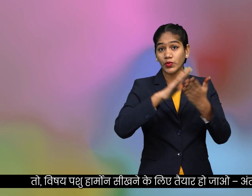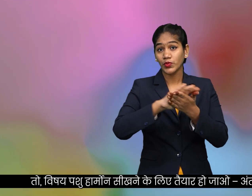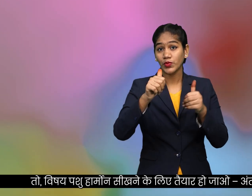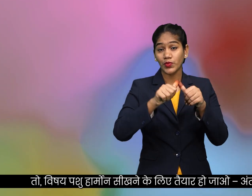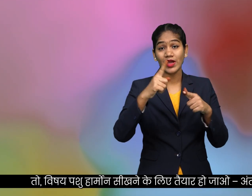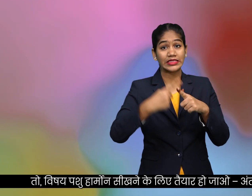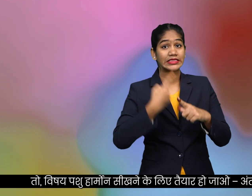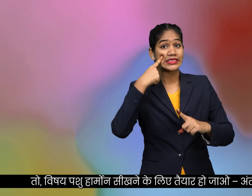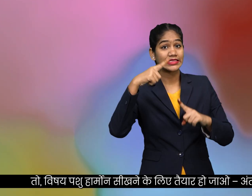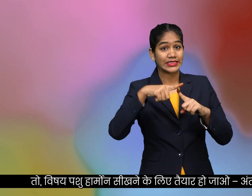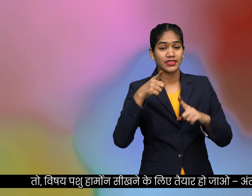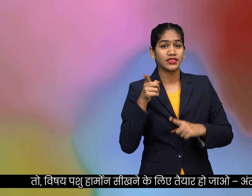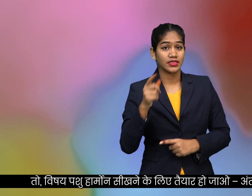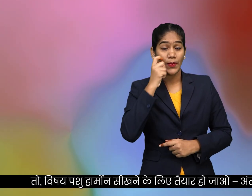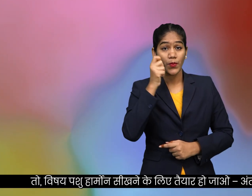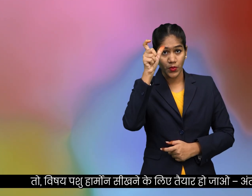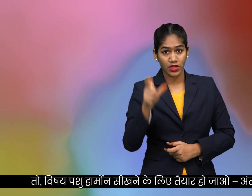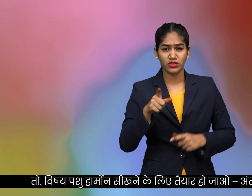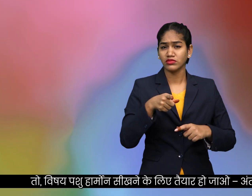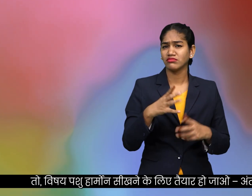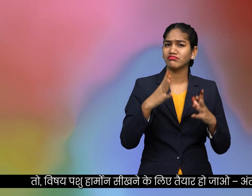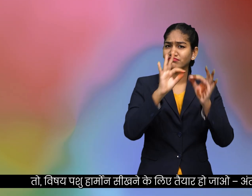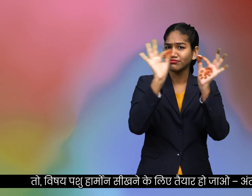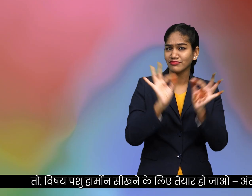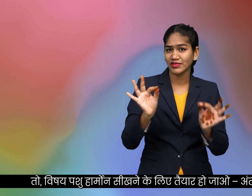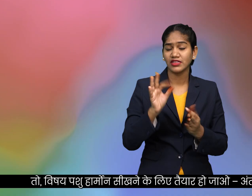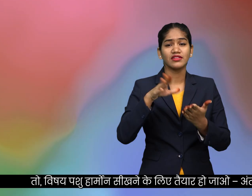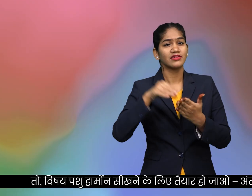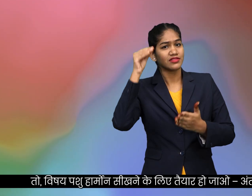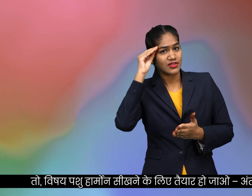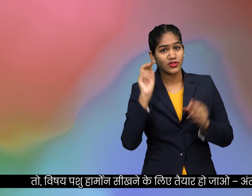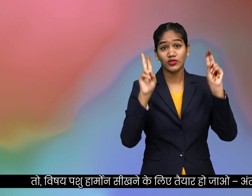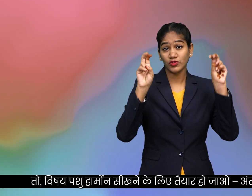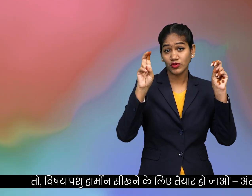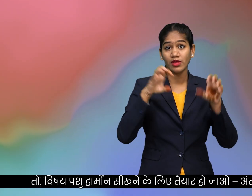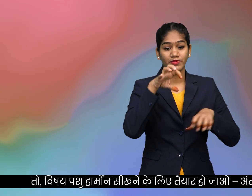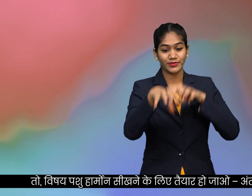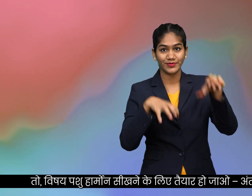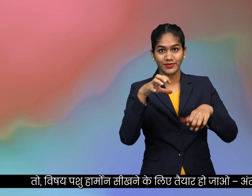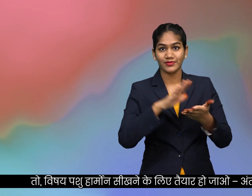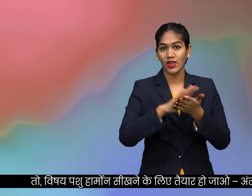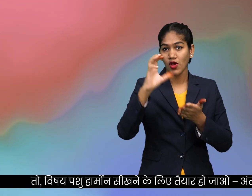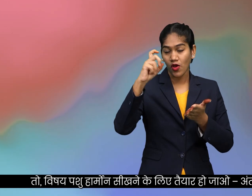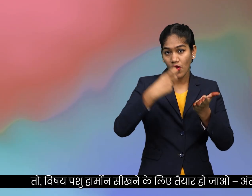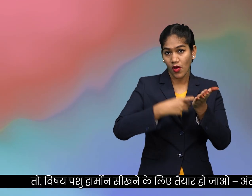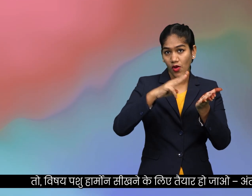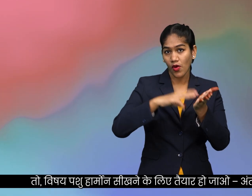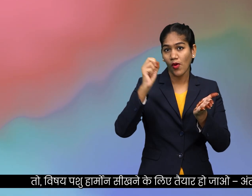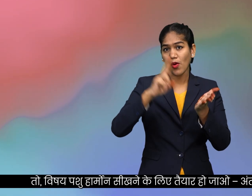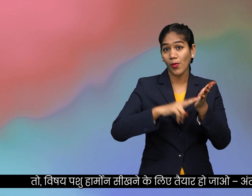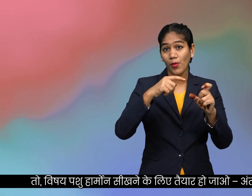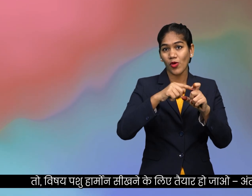तो विषय पशु हार्मोन सीखने के लिए तैयार हो जाओ।